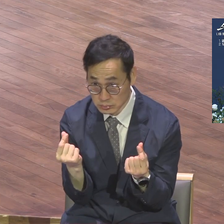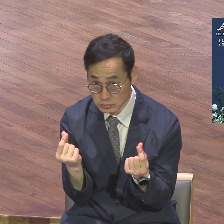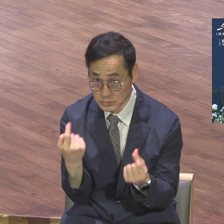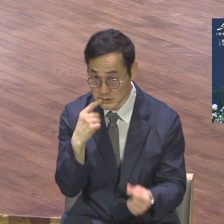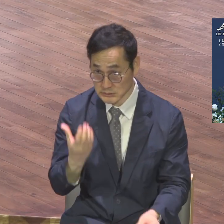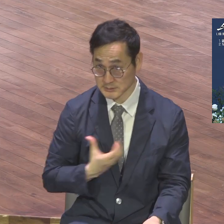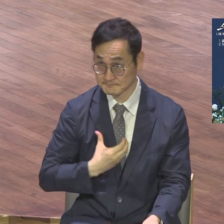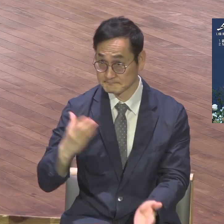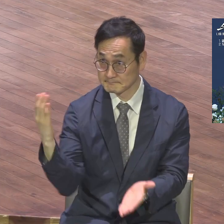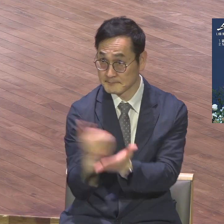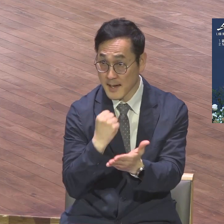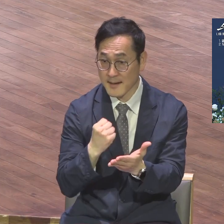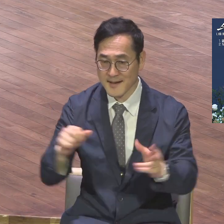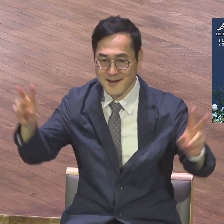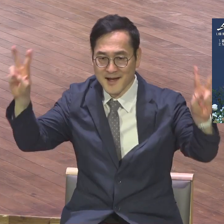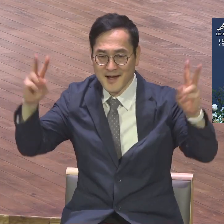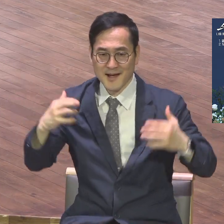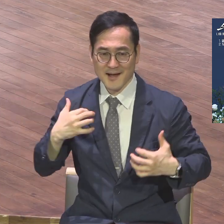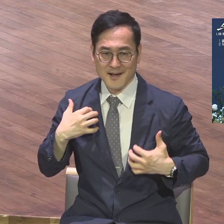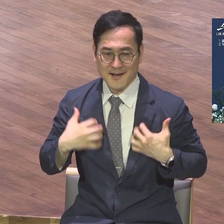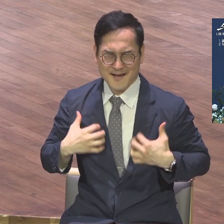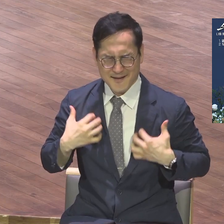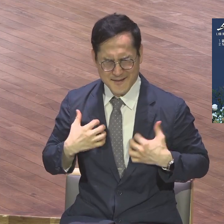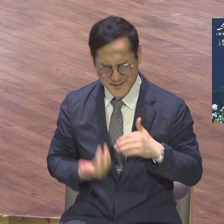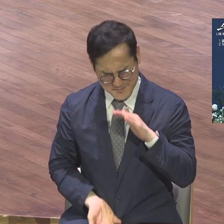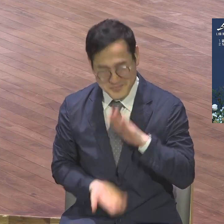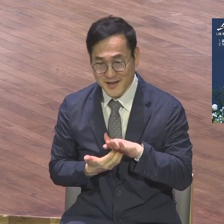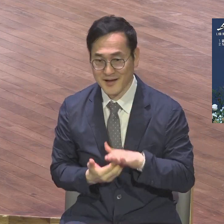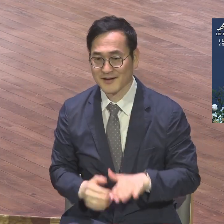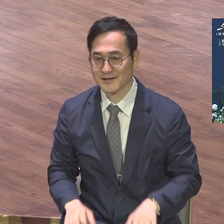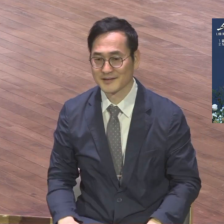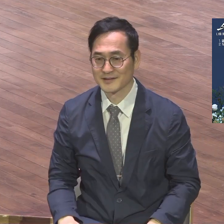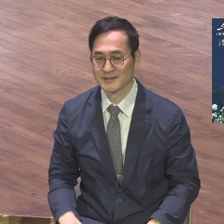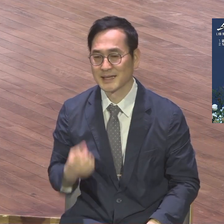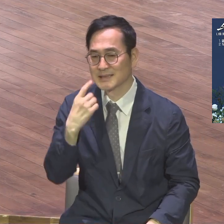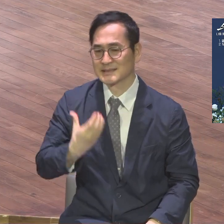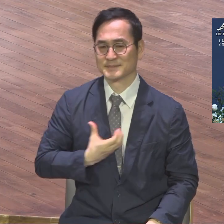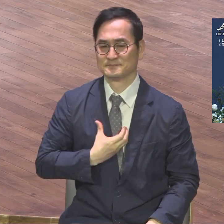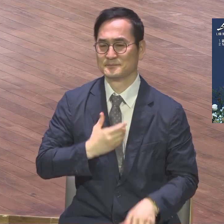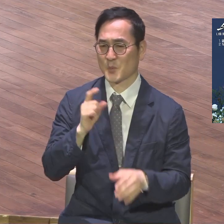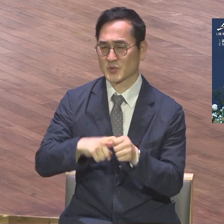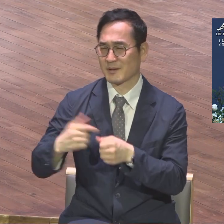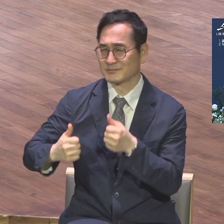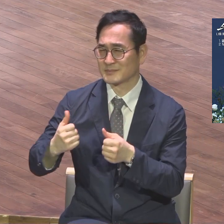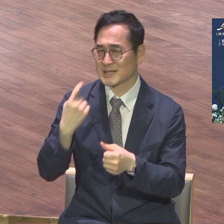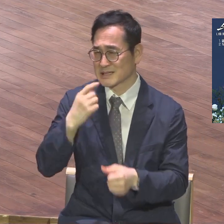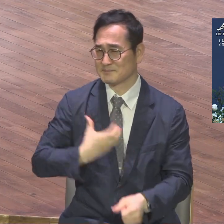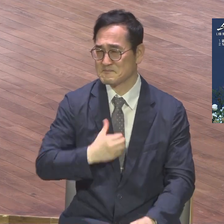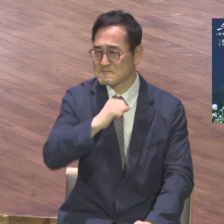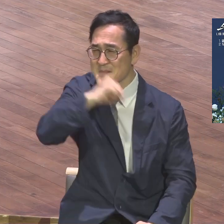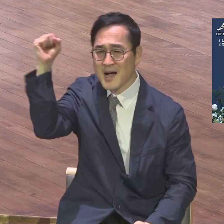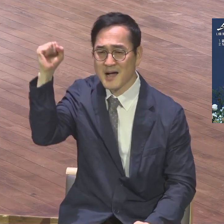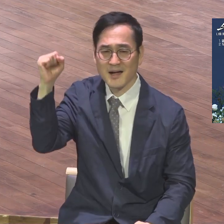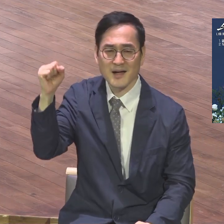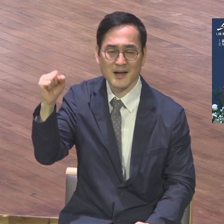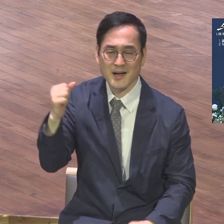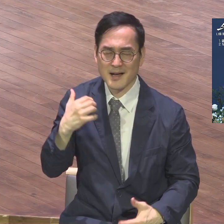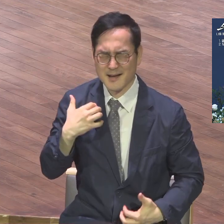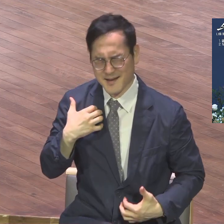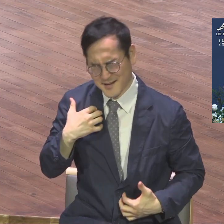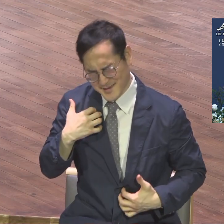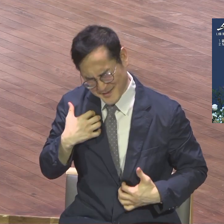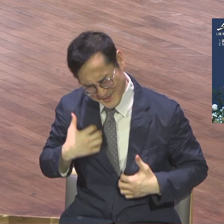최고 순간이지요. 이 금메달이라는 최고 명예를 가지게 되면요, 뭐 말로 다 할 수